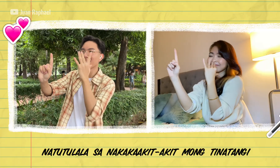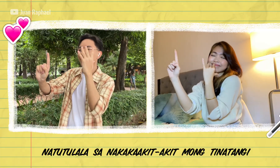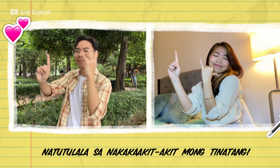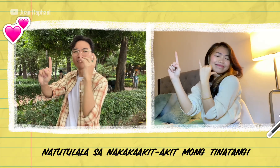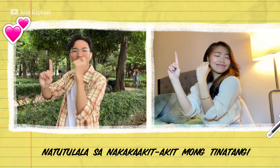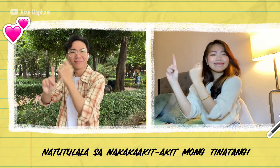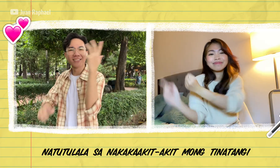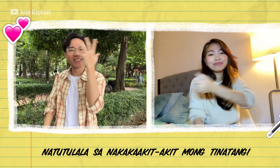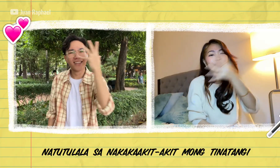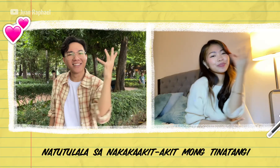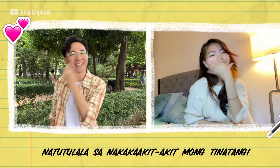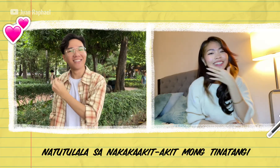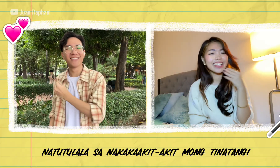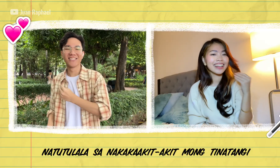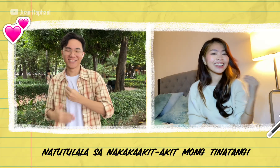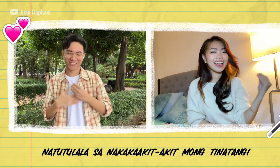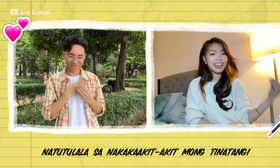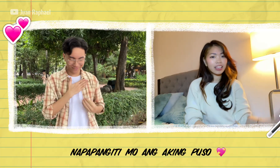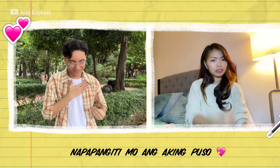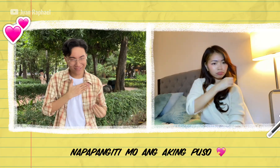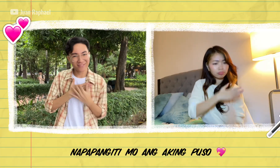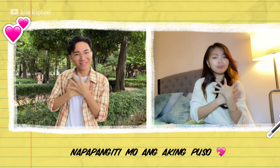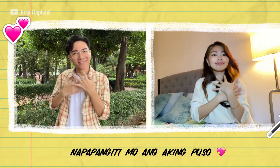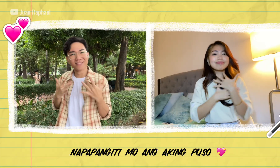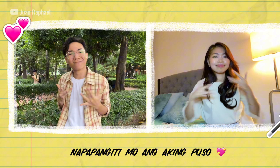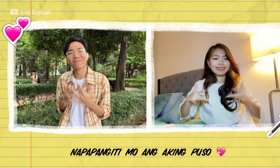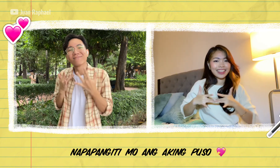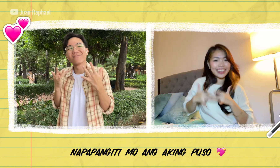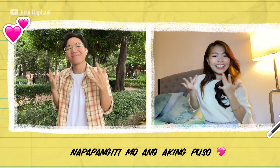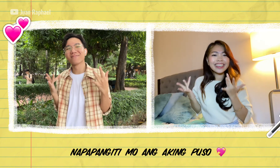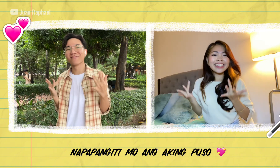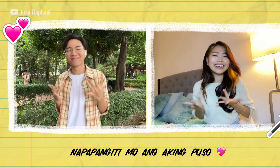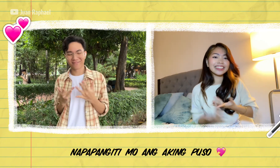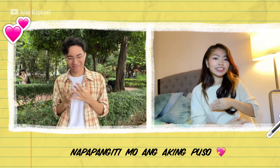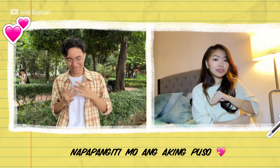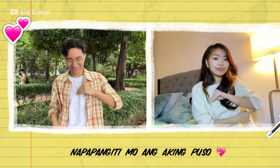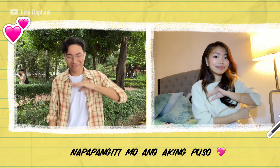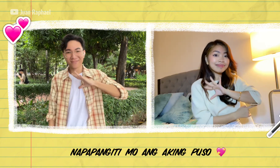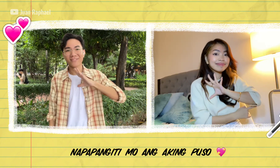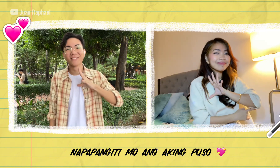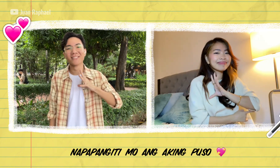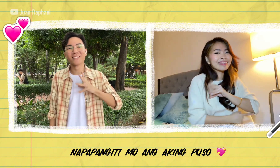mo. Tinatangi, napapangiti mo ang aking puso.